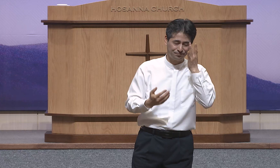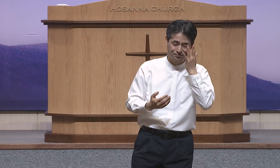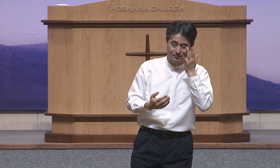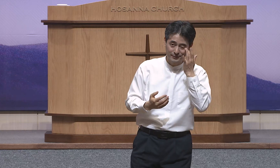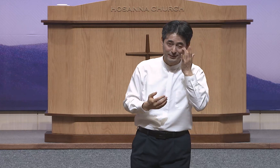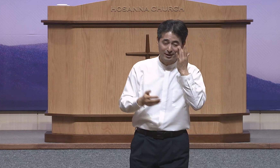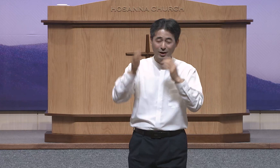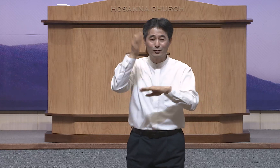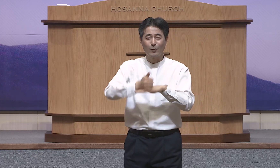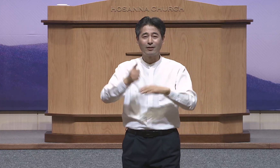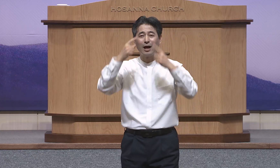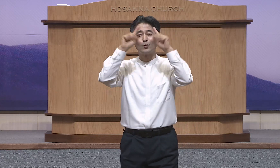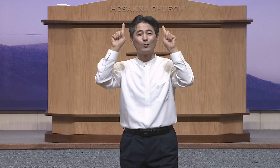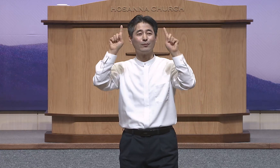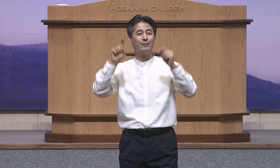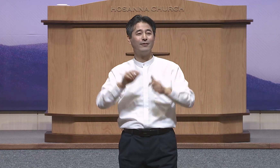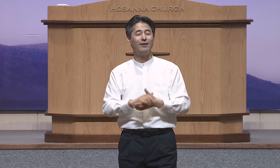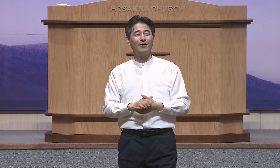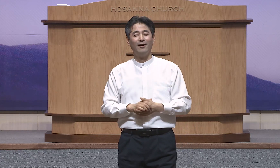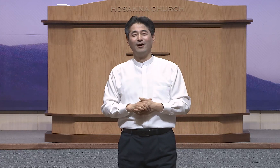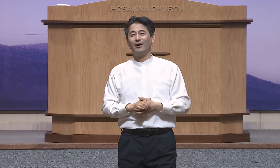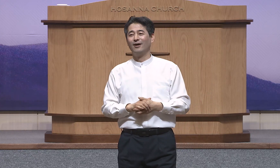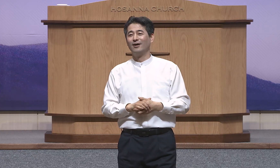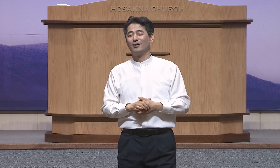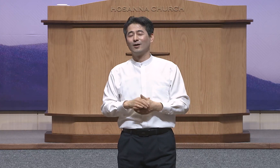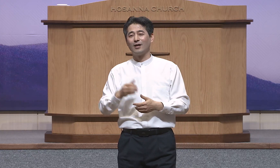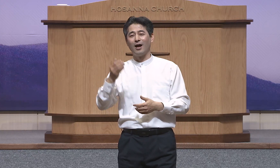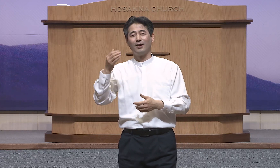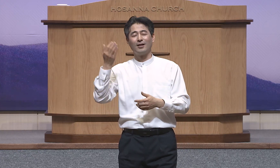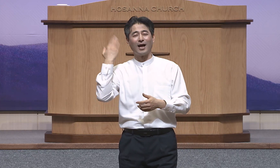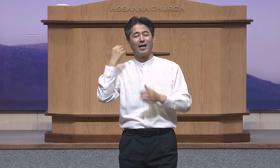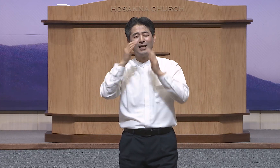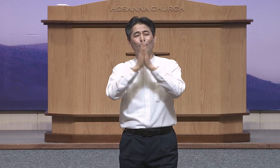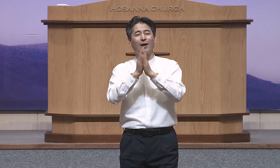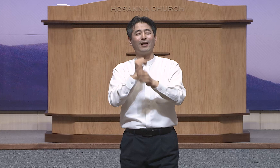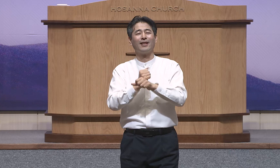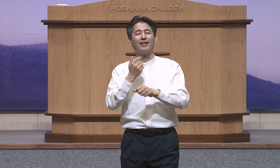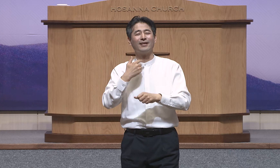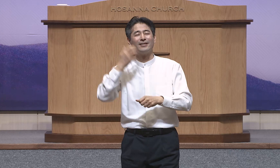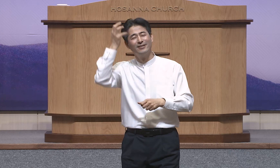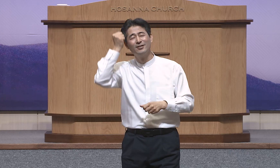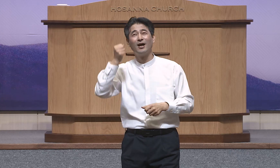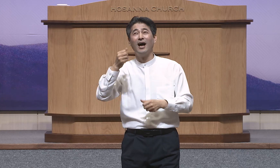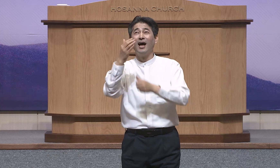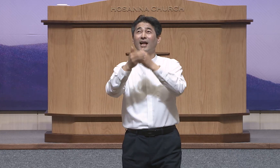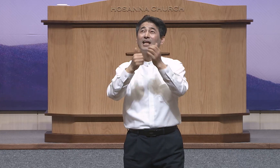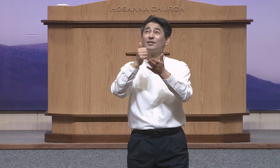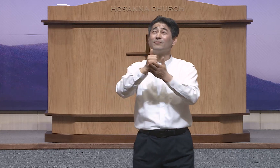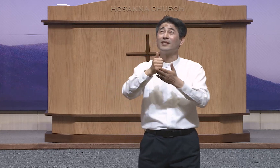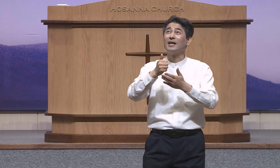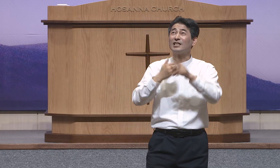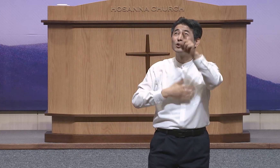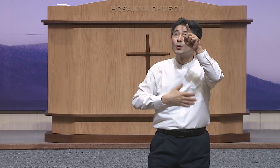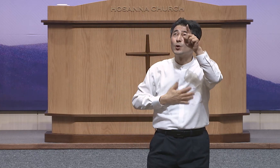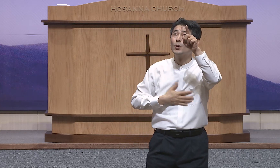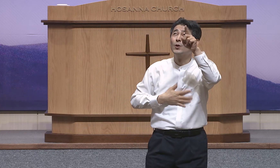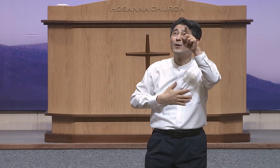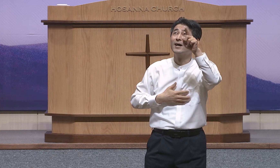따르지 않고 하나님의 뜻에 따라서 대학교에 입학을 하게 되었는데 하나님